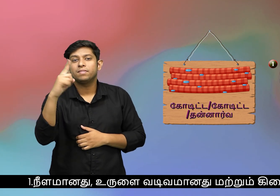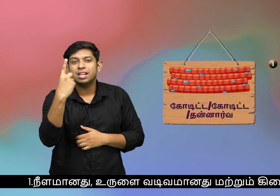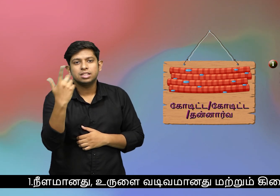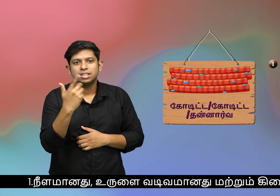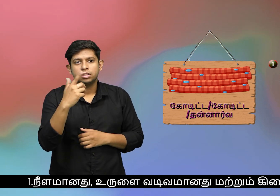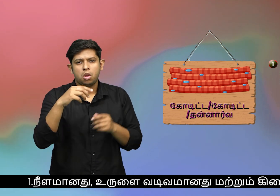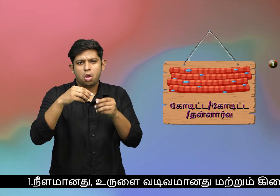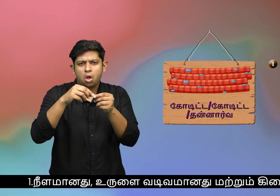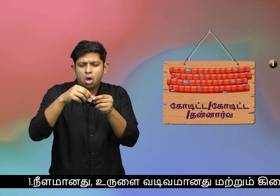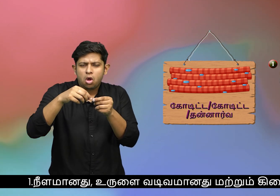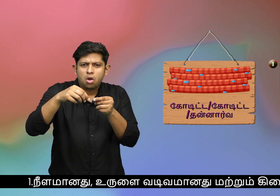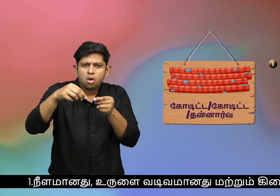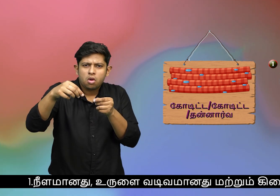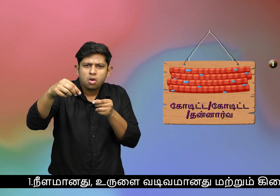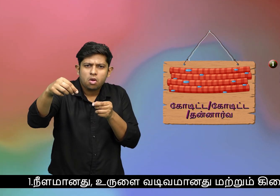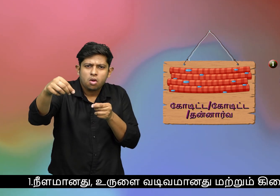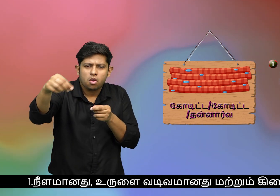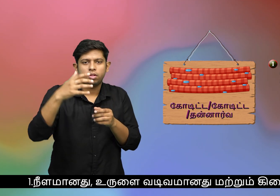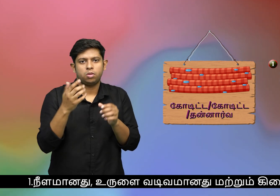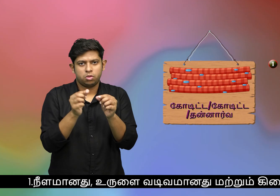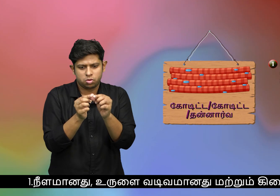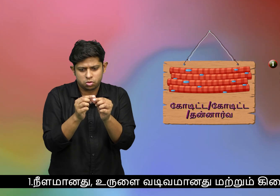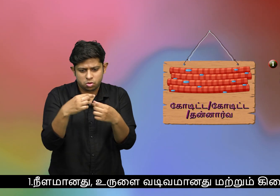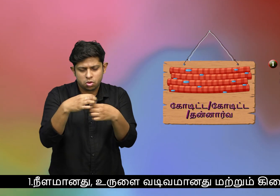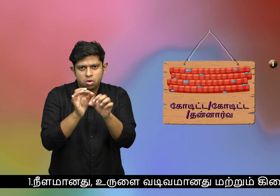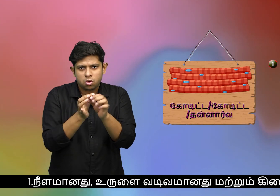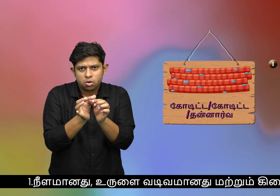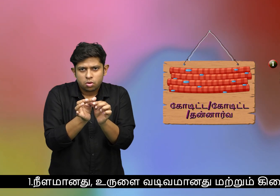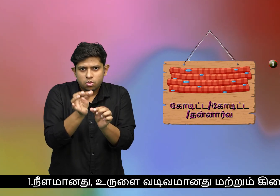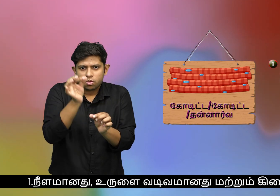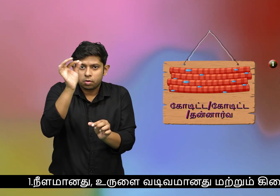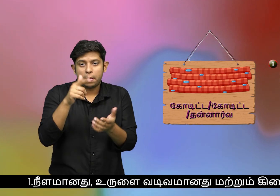நீளமானது, உருளை வடிவமானது மற்றும் கிளைகள் அற்றது.